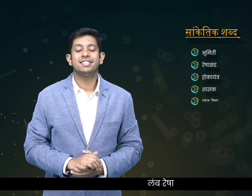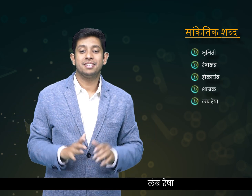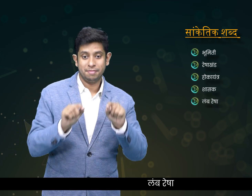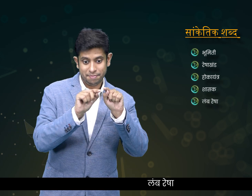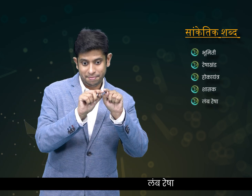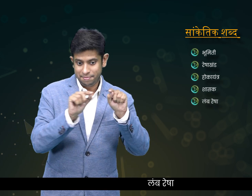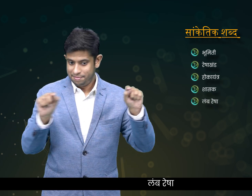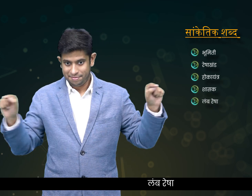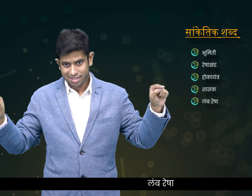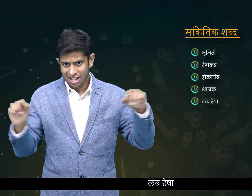लंबरेषा,